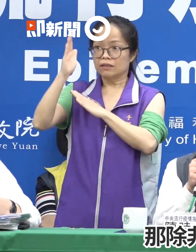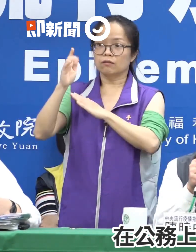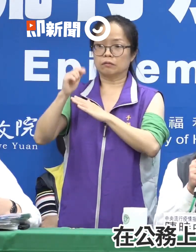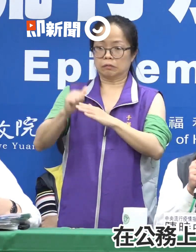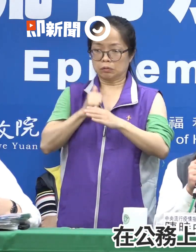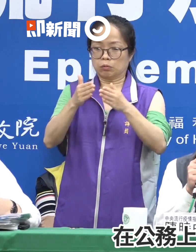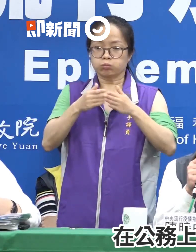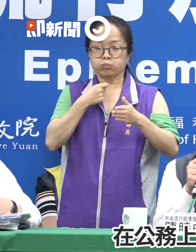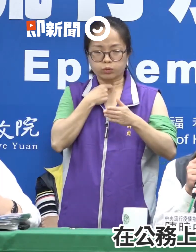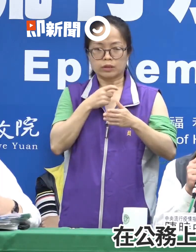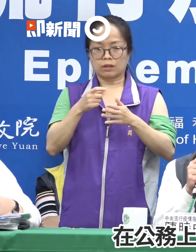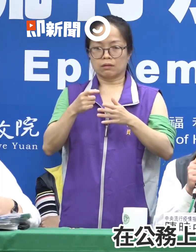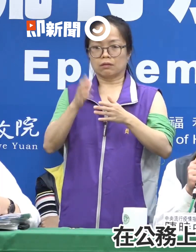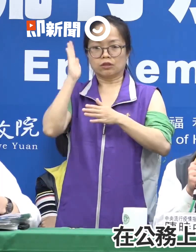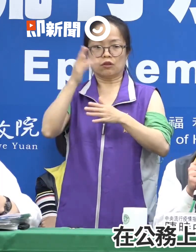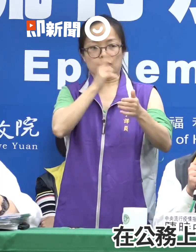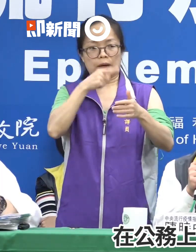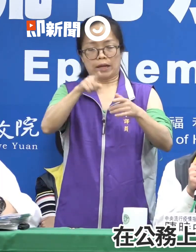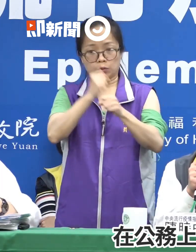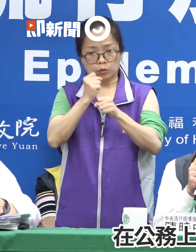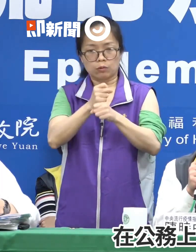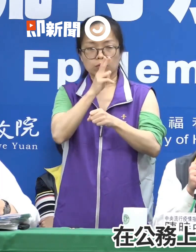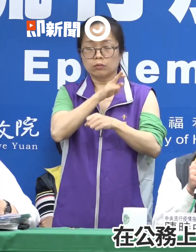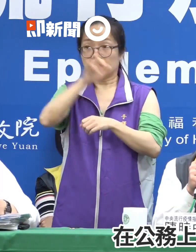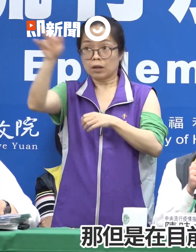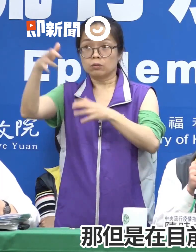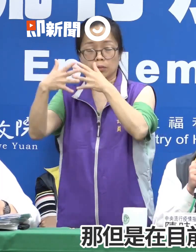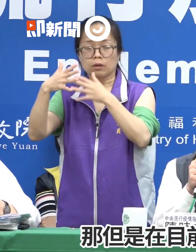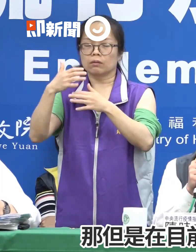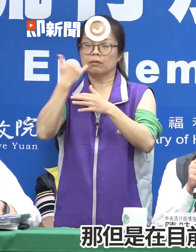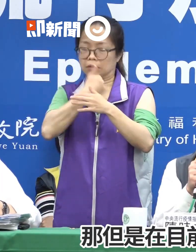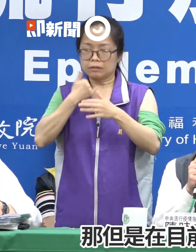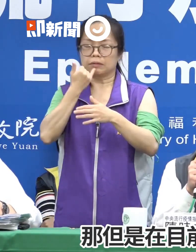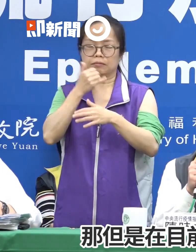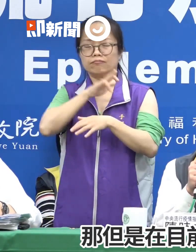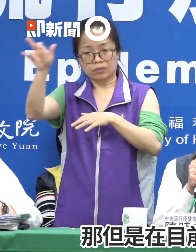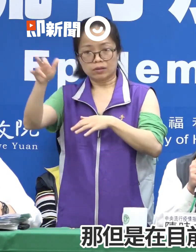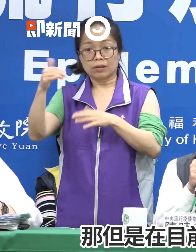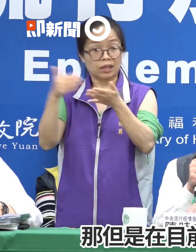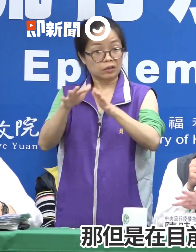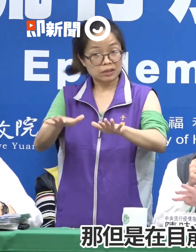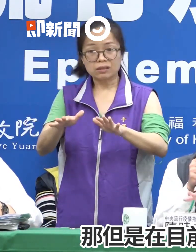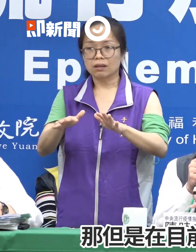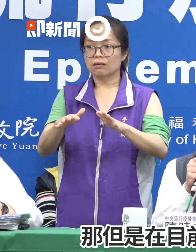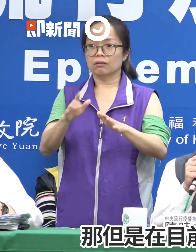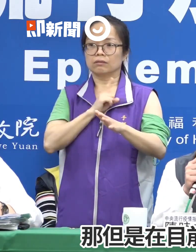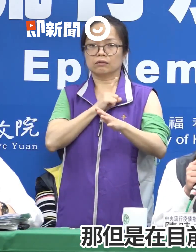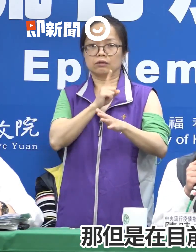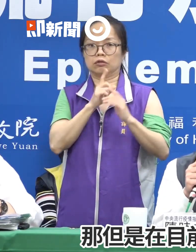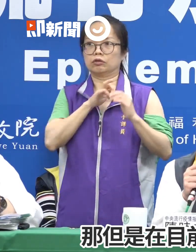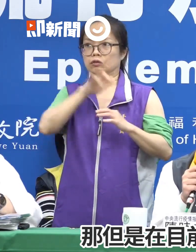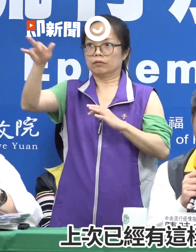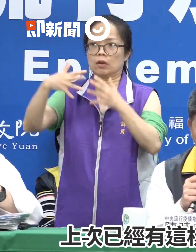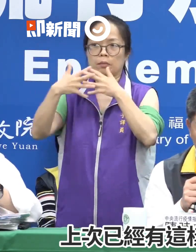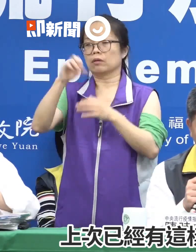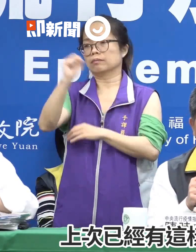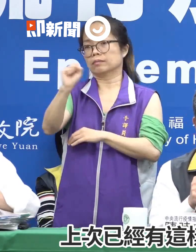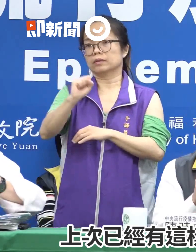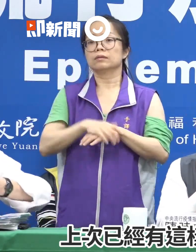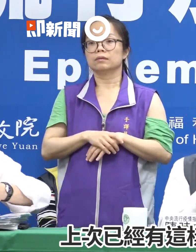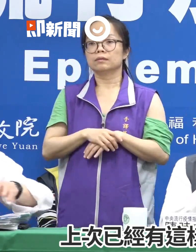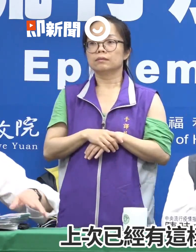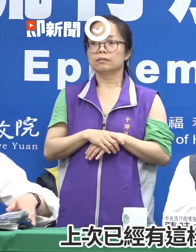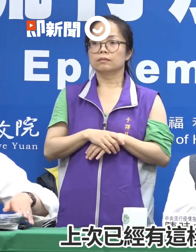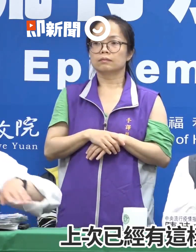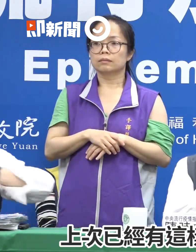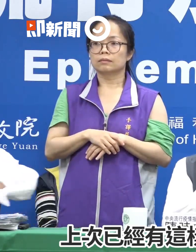要在公务上面那我们会让他去那但是在目前来讲是自己是不能去的嘛我们上次已经